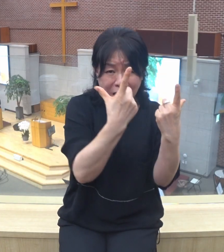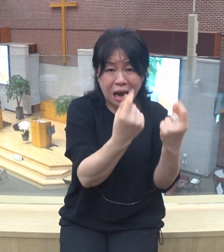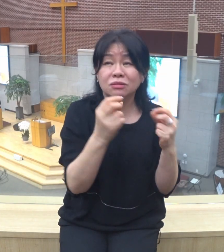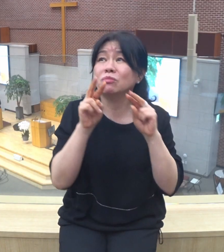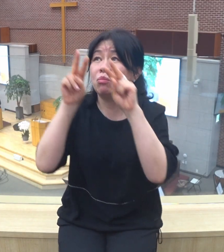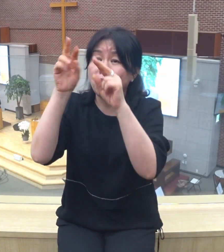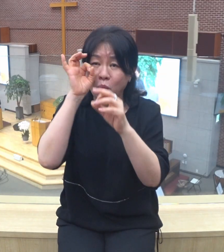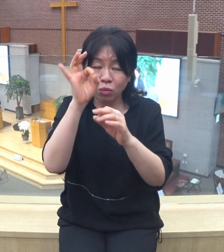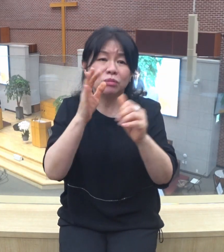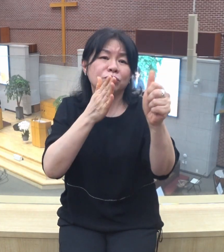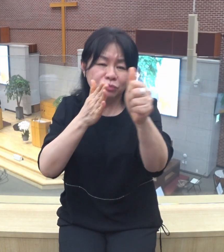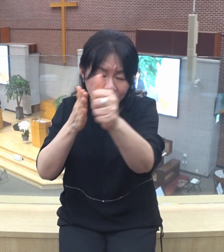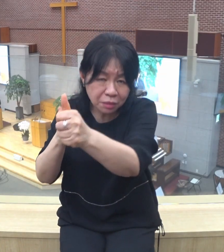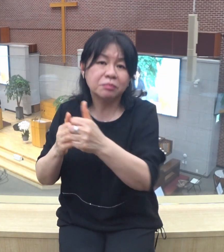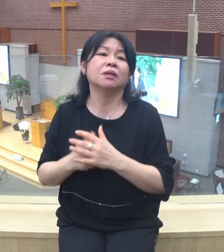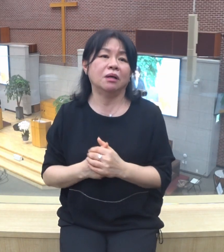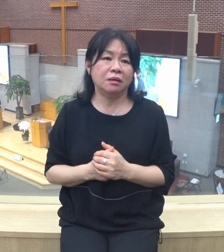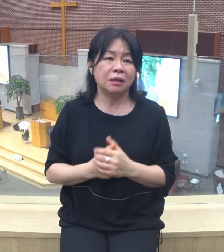기도하시겠습니다.